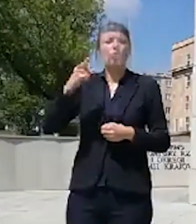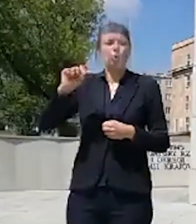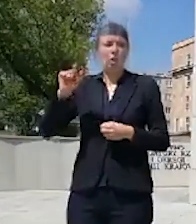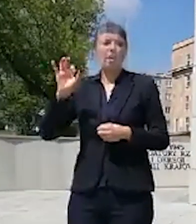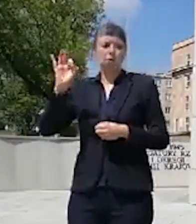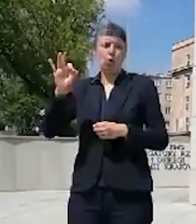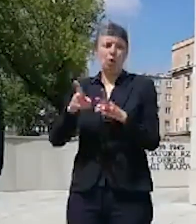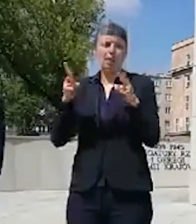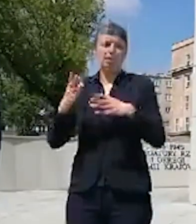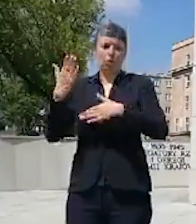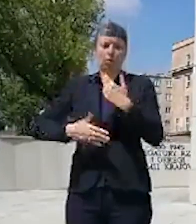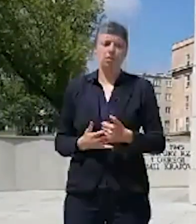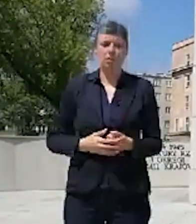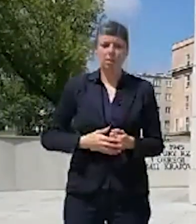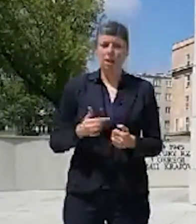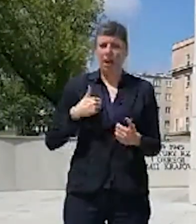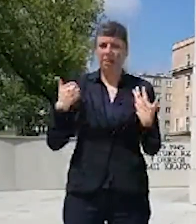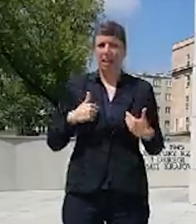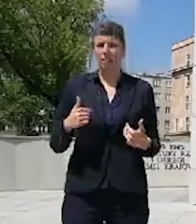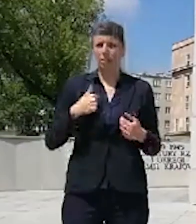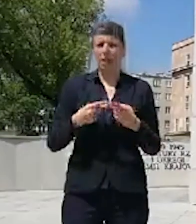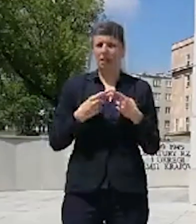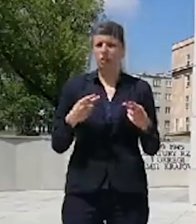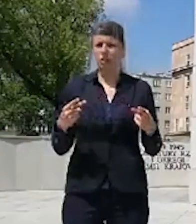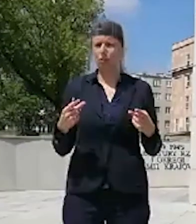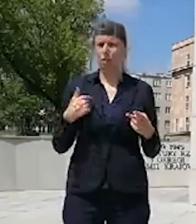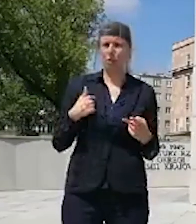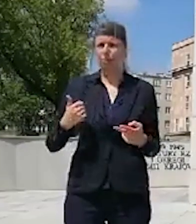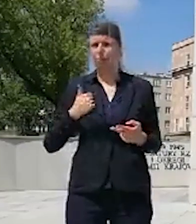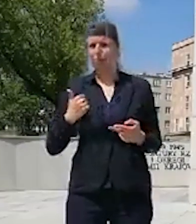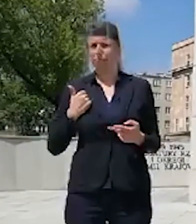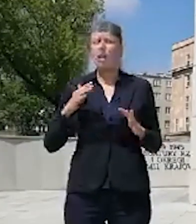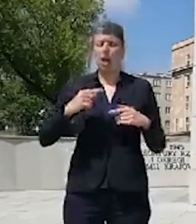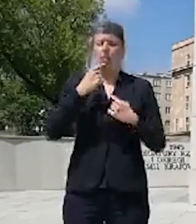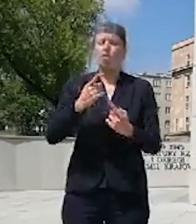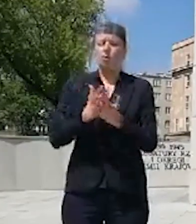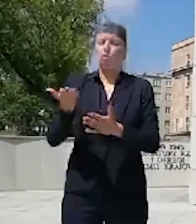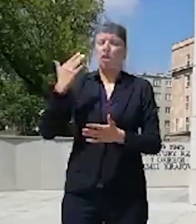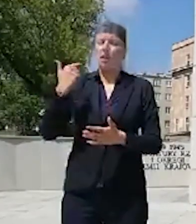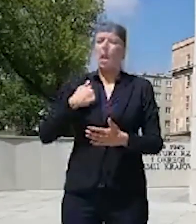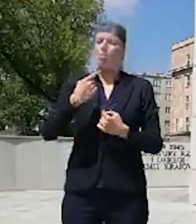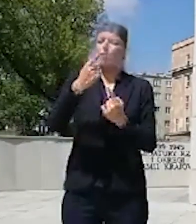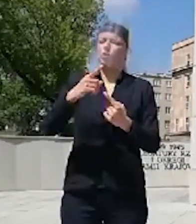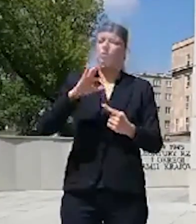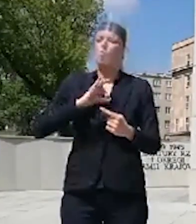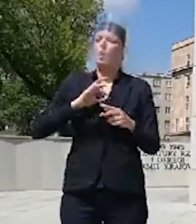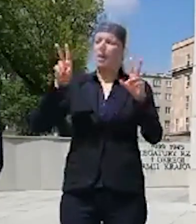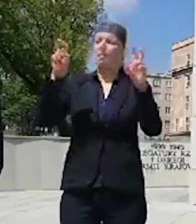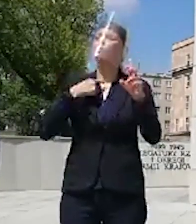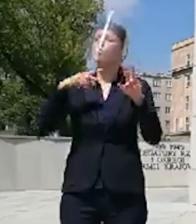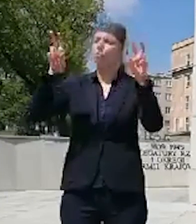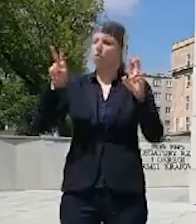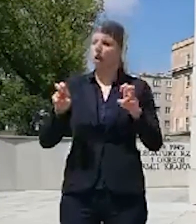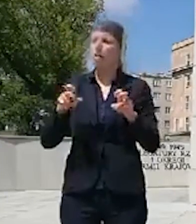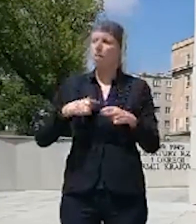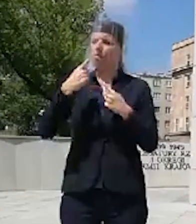osobę niegrzeczną, zbyt zadufaną w sobie, ale zacytuję jednak siebie, bo ja już od głębokiego kwietnia mówiłem, że wybory nie mogą odbyć